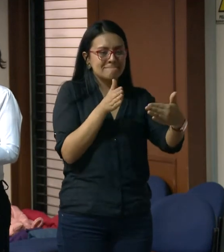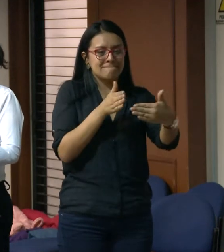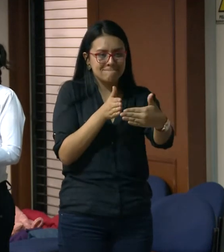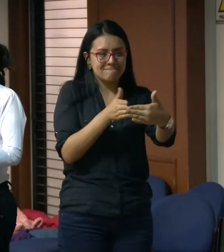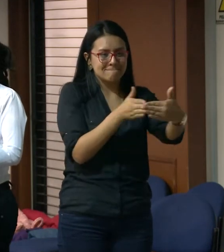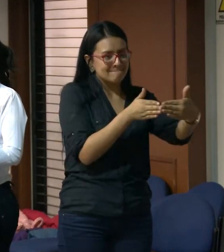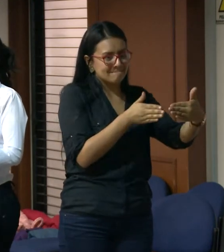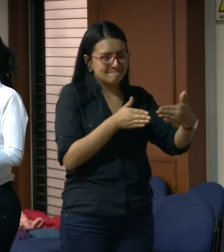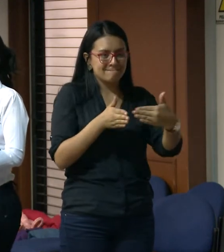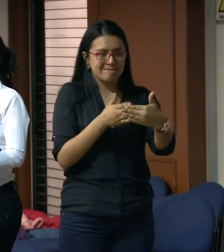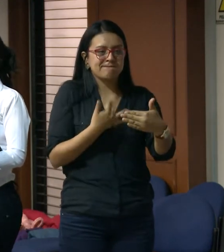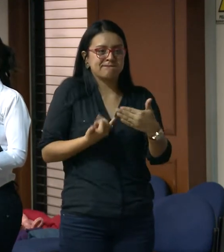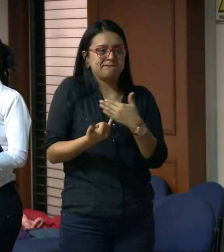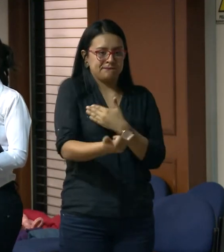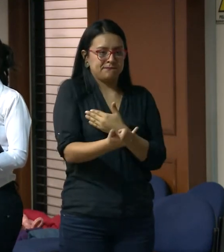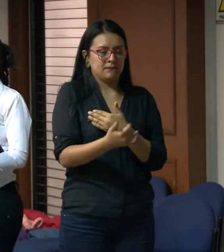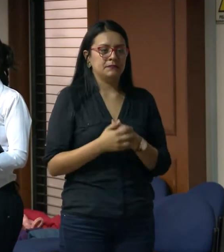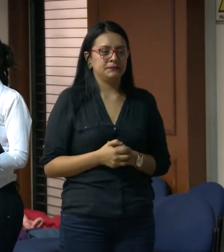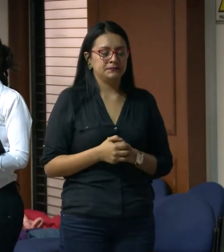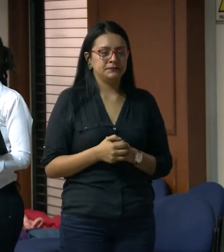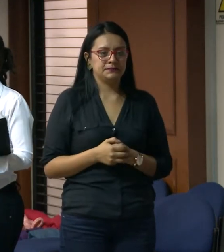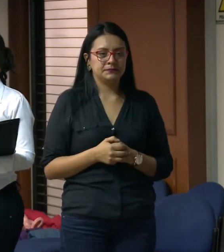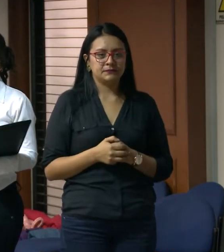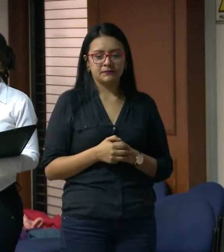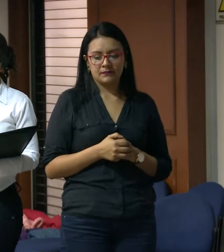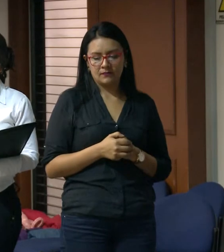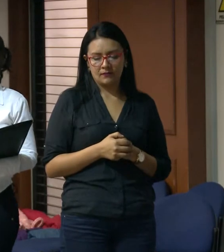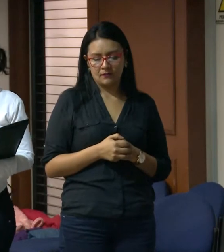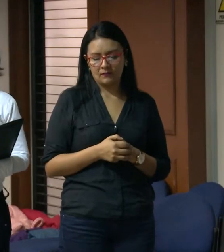diferentes barreras que se presentan en este espacio.